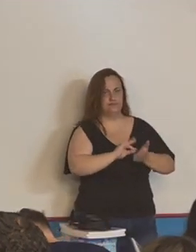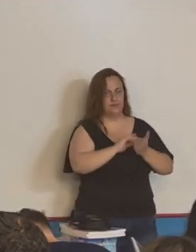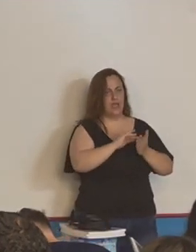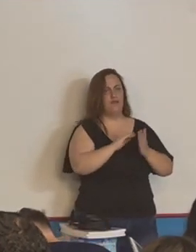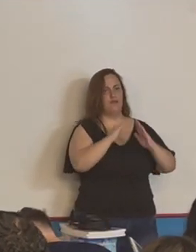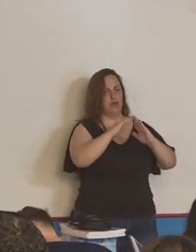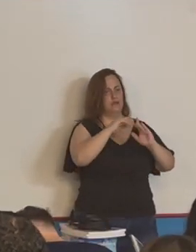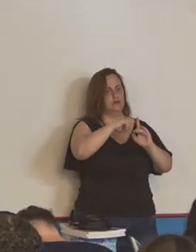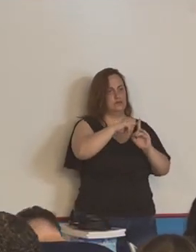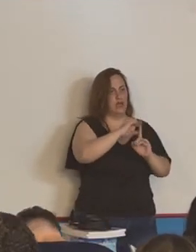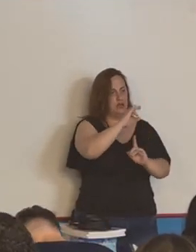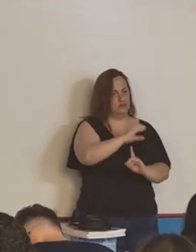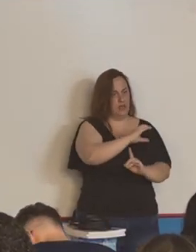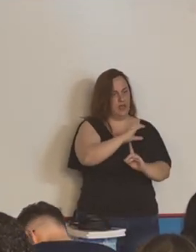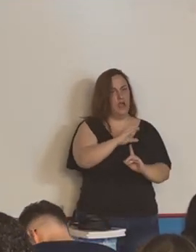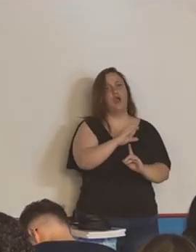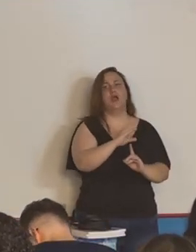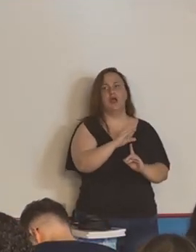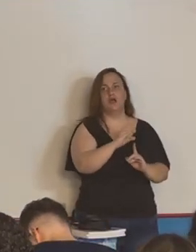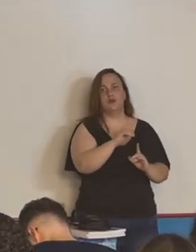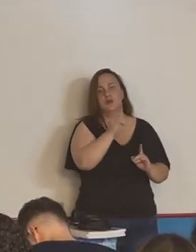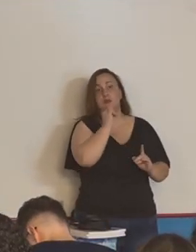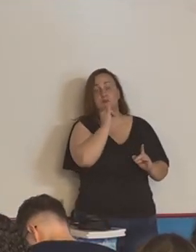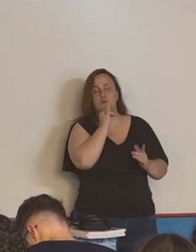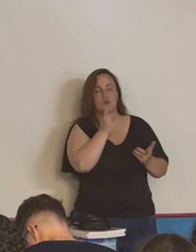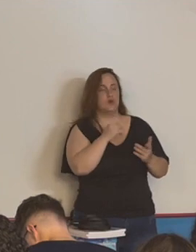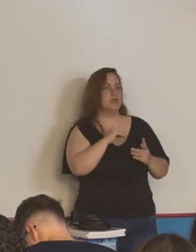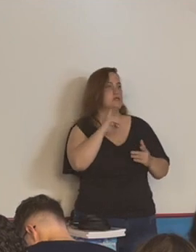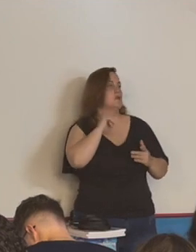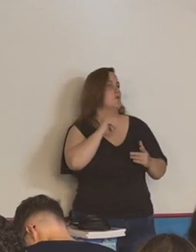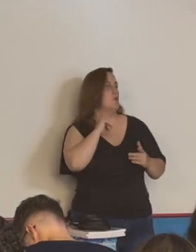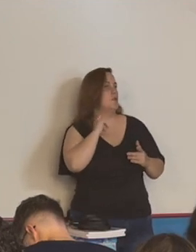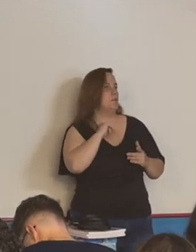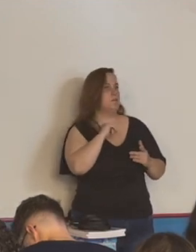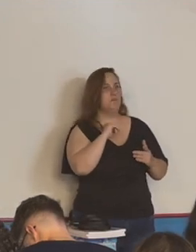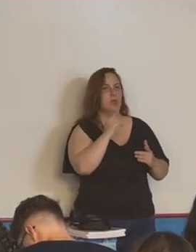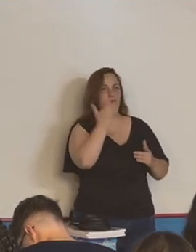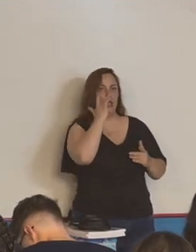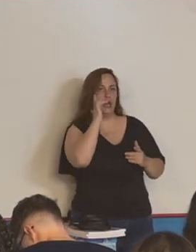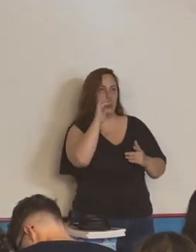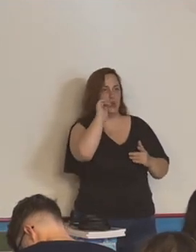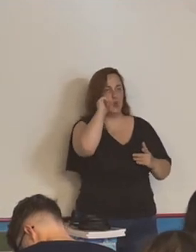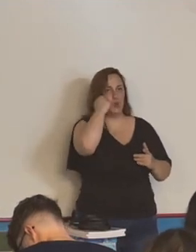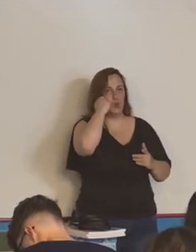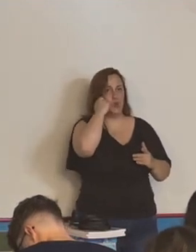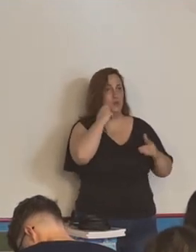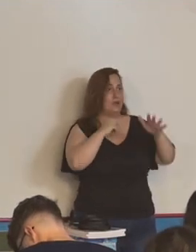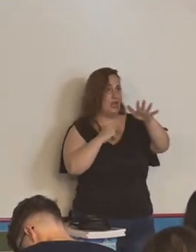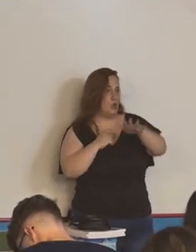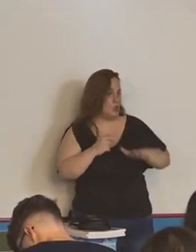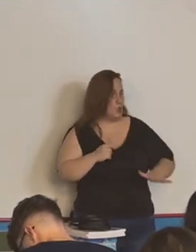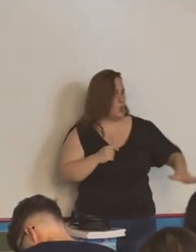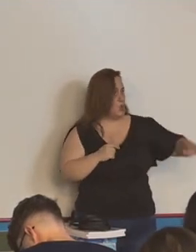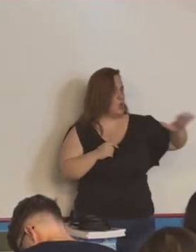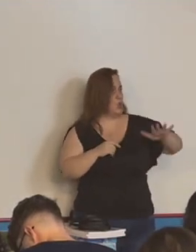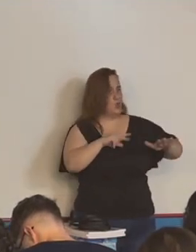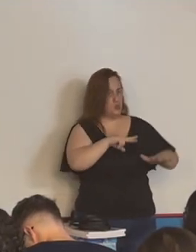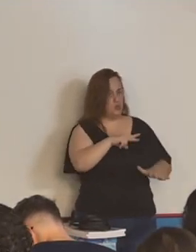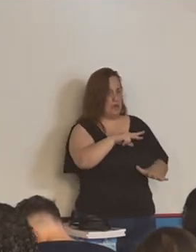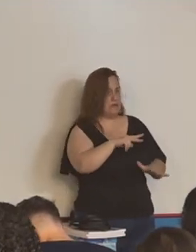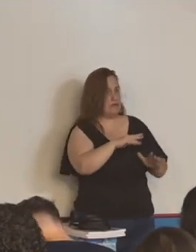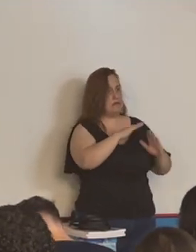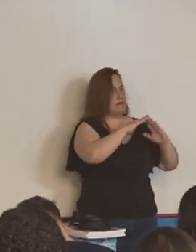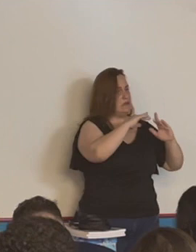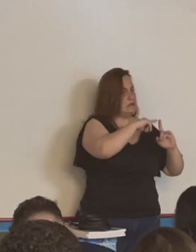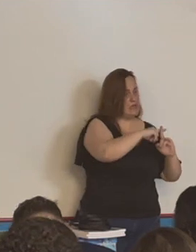que as práticas que ela, por exemplo, você vai numa cidade igual Ouro Preto, né, a cidade inteira foi,